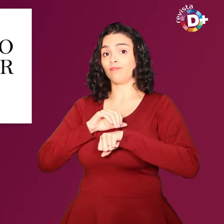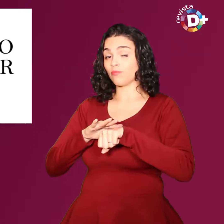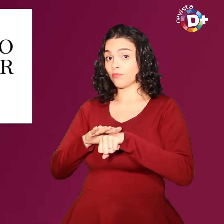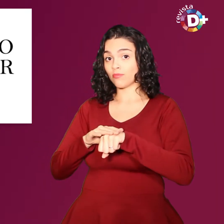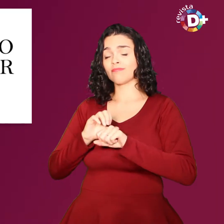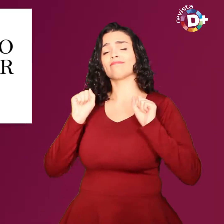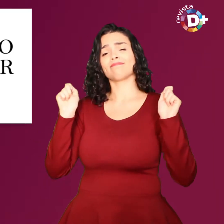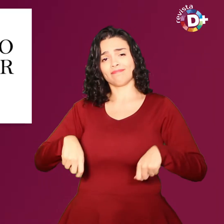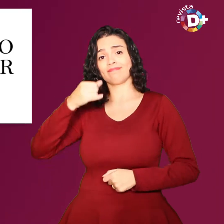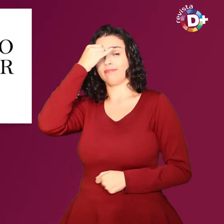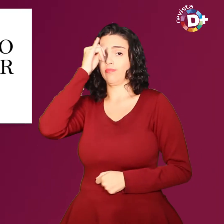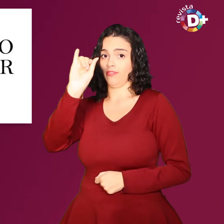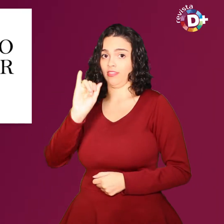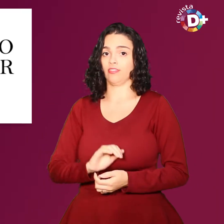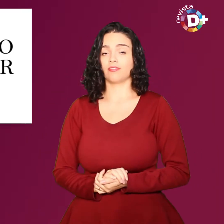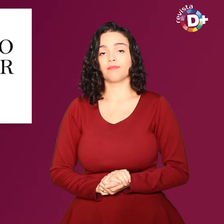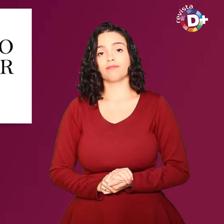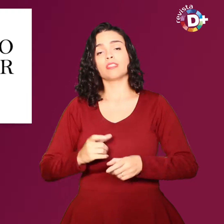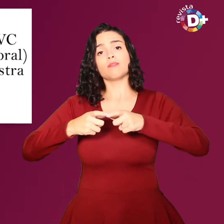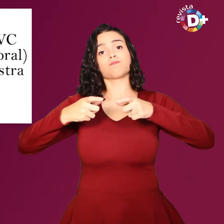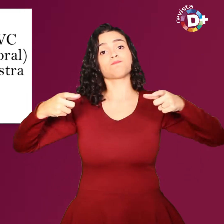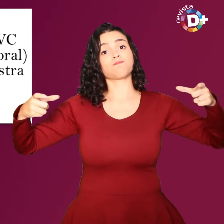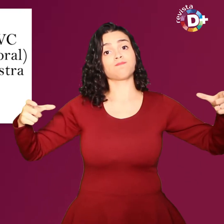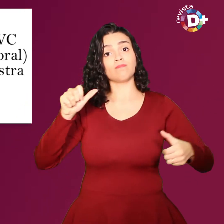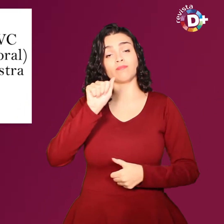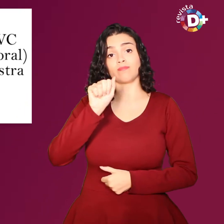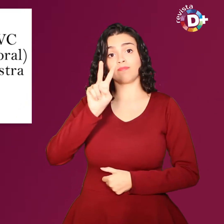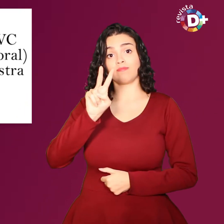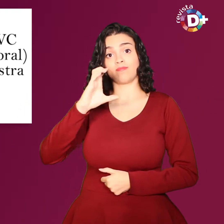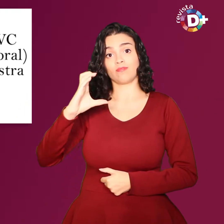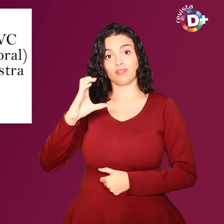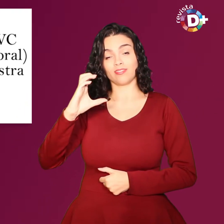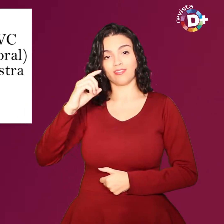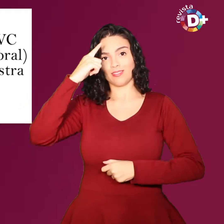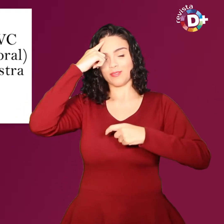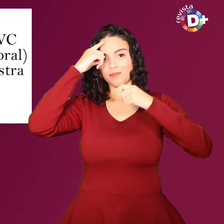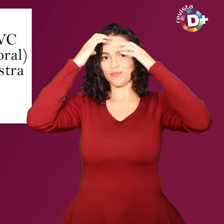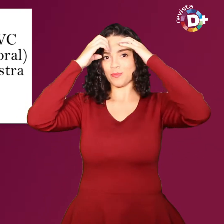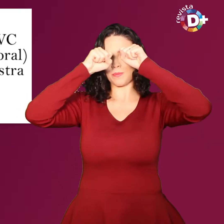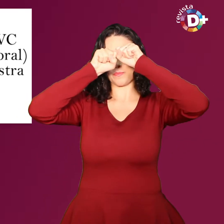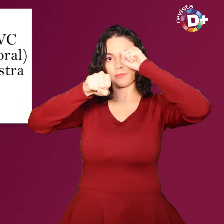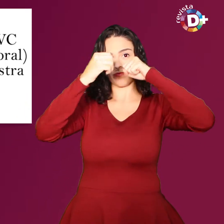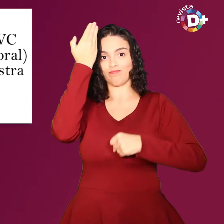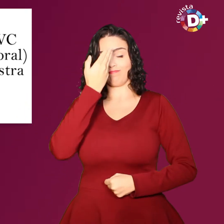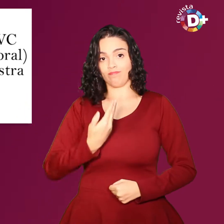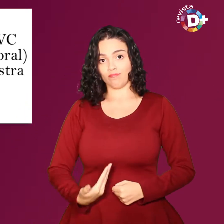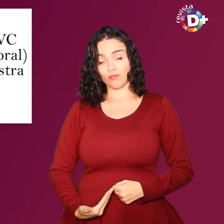Risco que pode ser evitado: aumento de casos de AVC, acidente vascular cerebral, entre